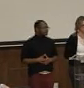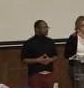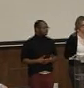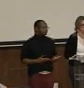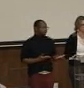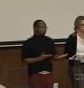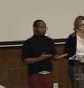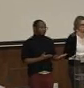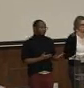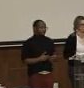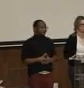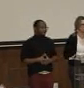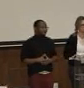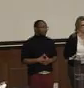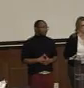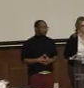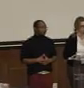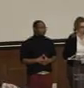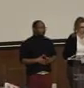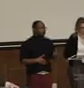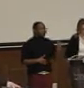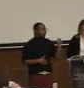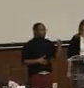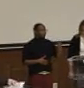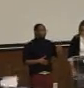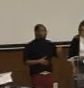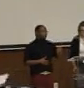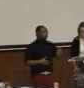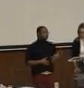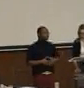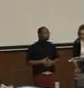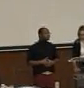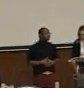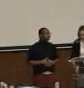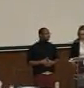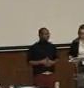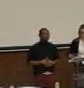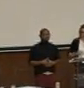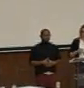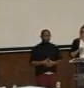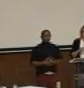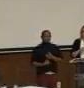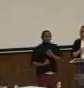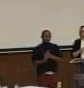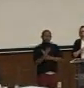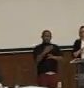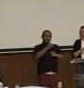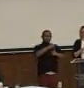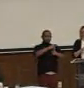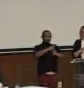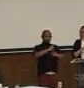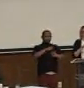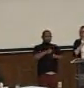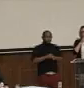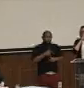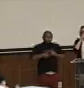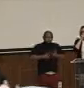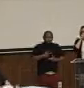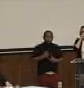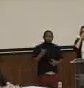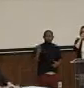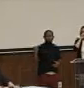Professor Conciani, 5 minutos. Consolidar o Instituto é uma tarefa interessante e